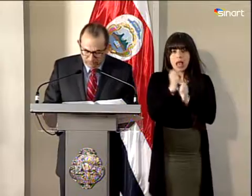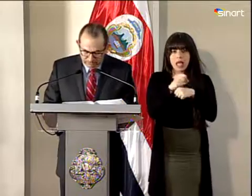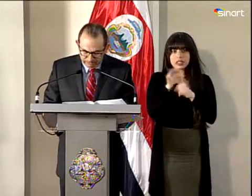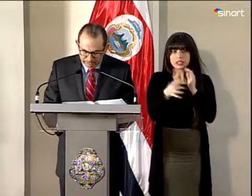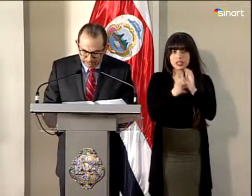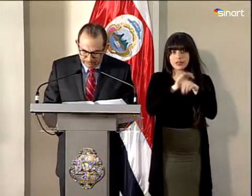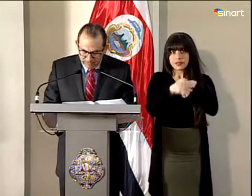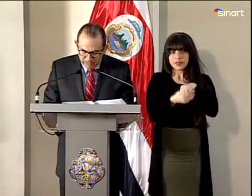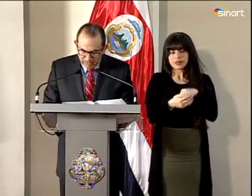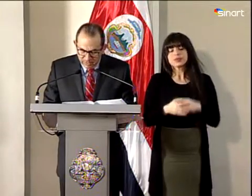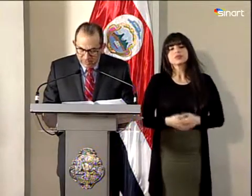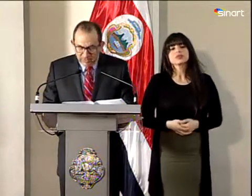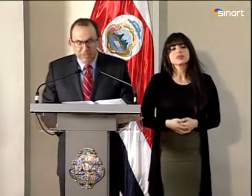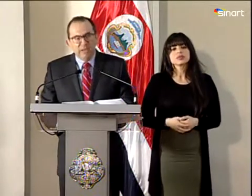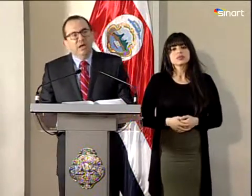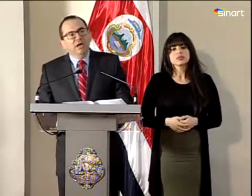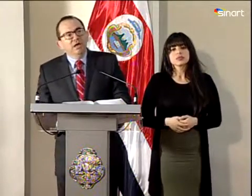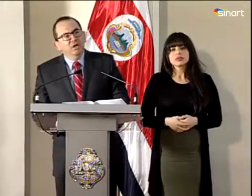vitro.